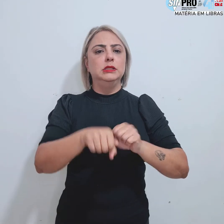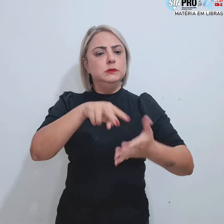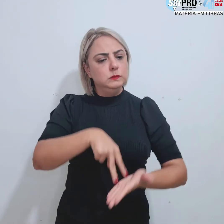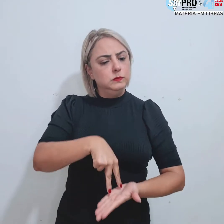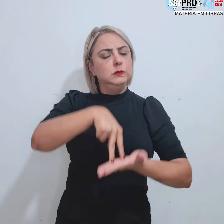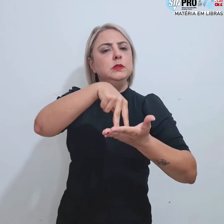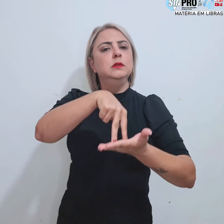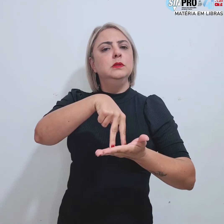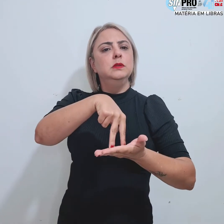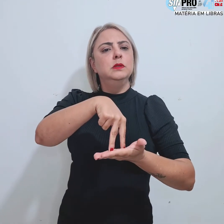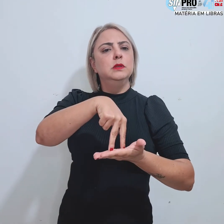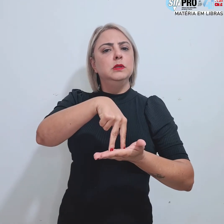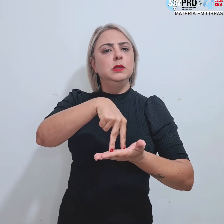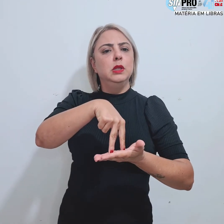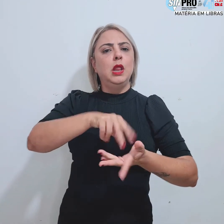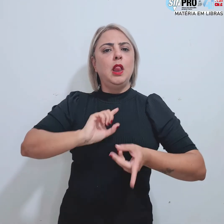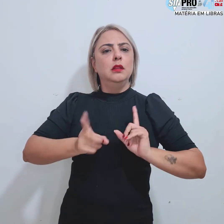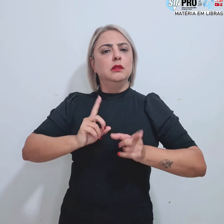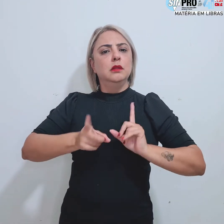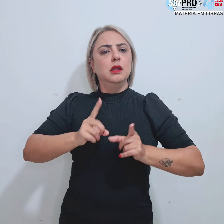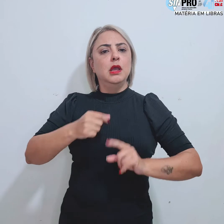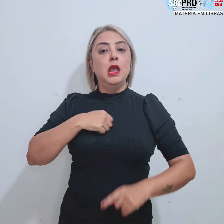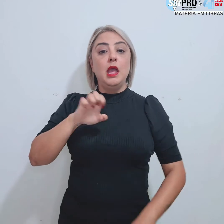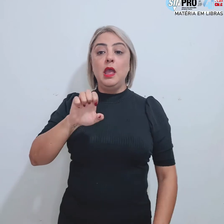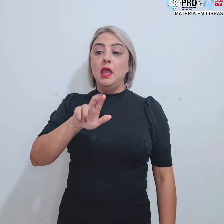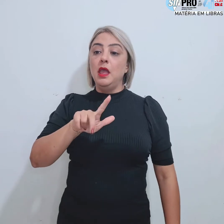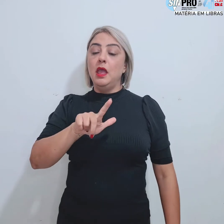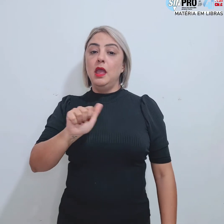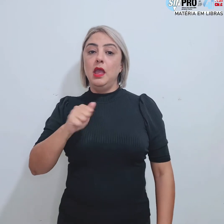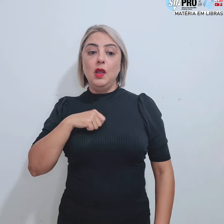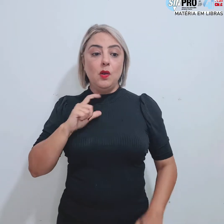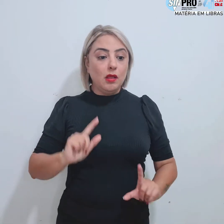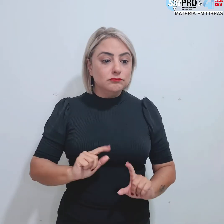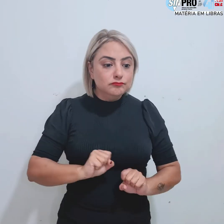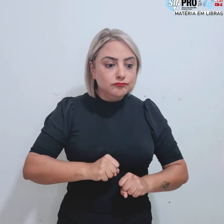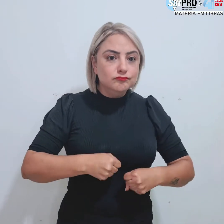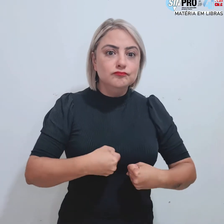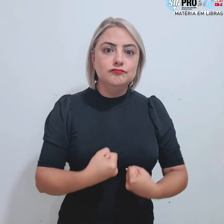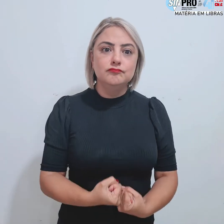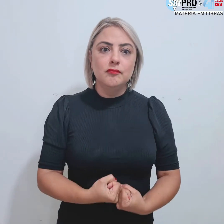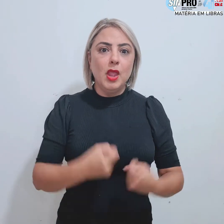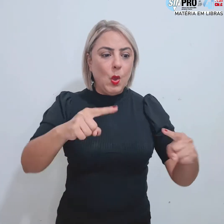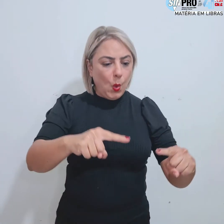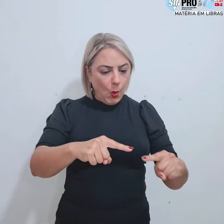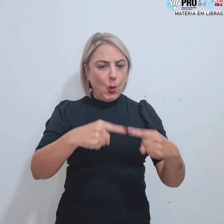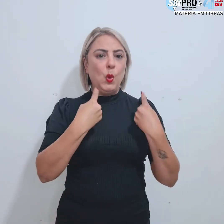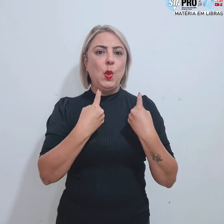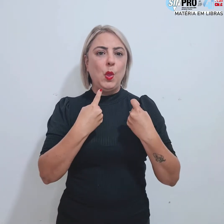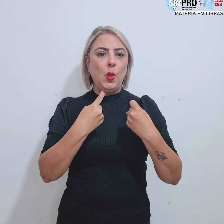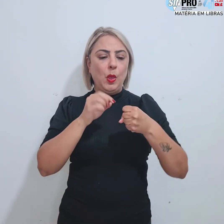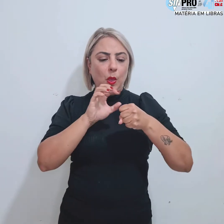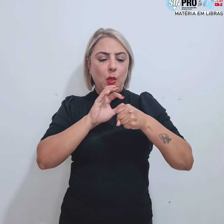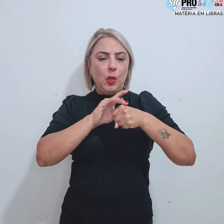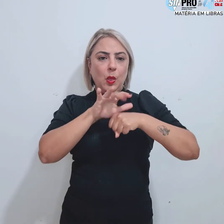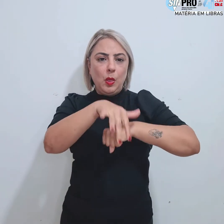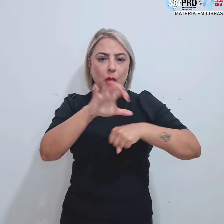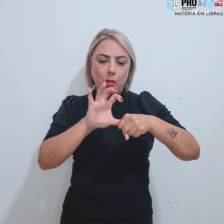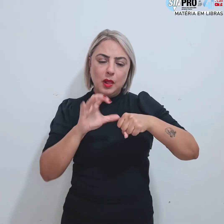colocando enquanto travesti, Eula enfrentou também o desafio da pandemia do novo